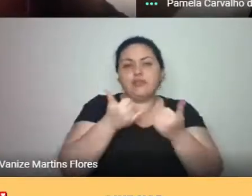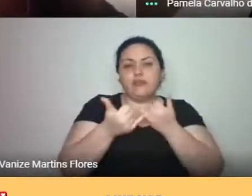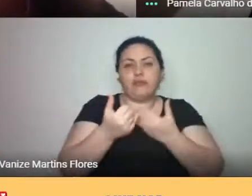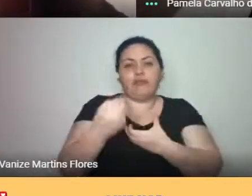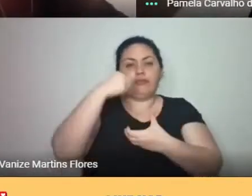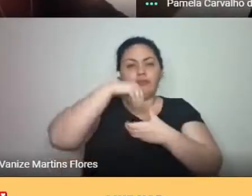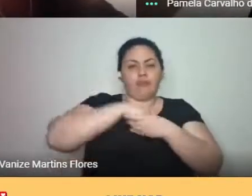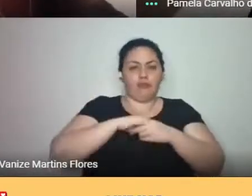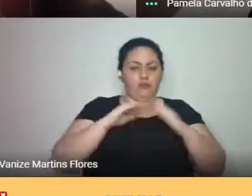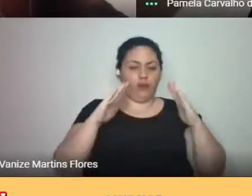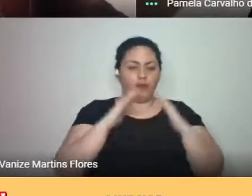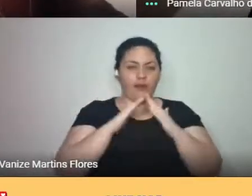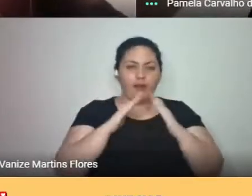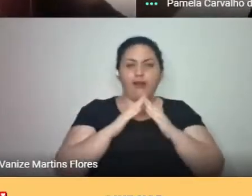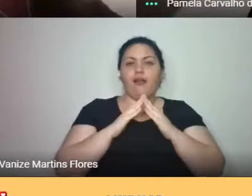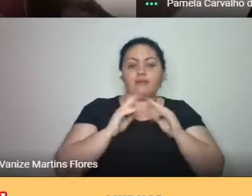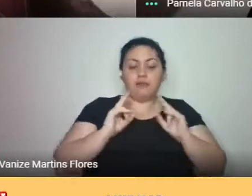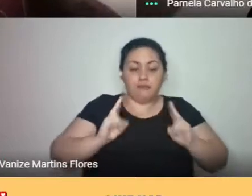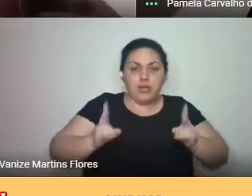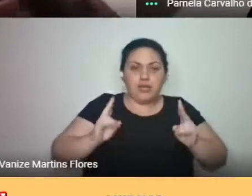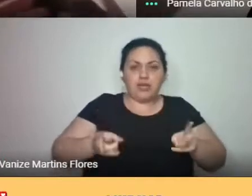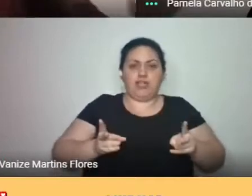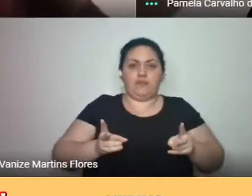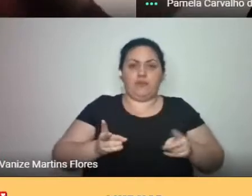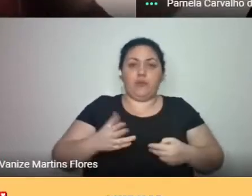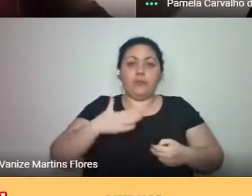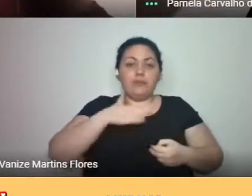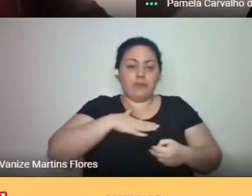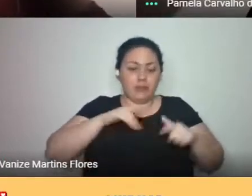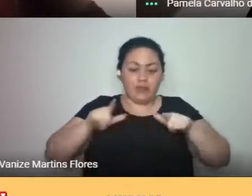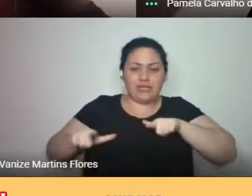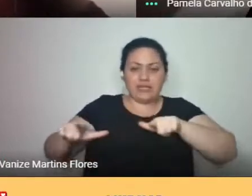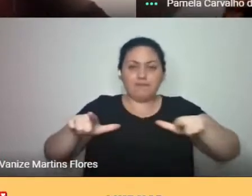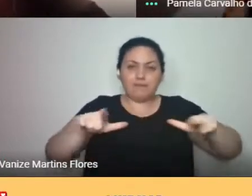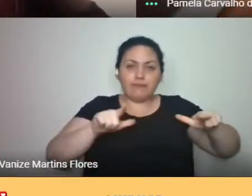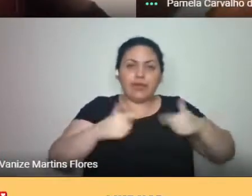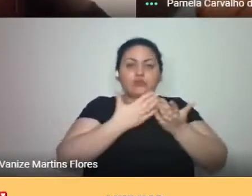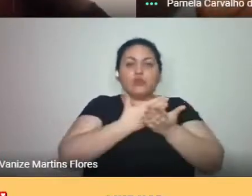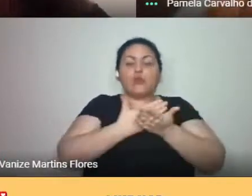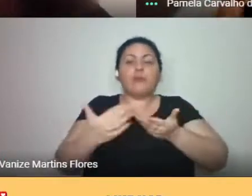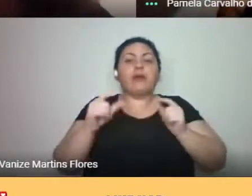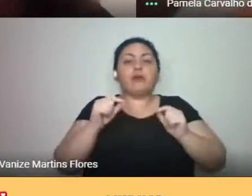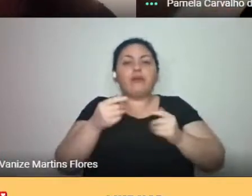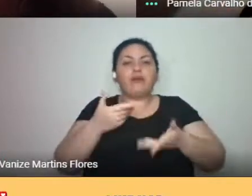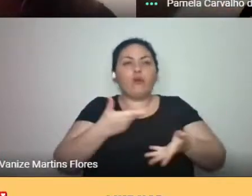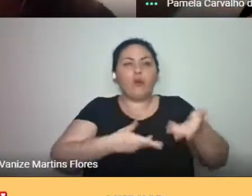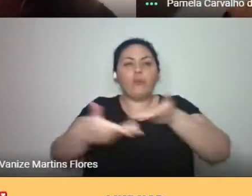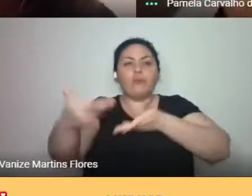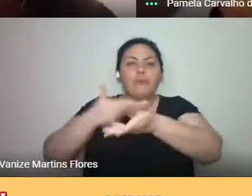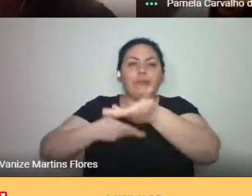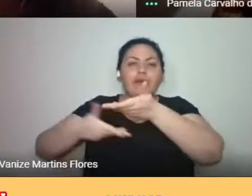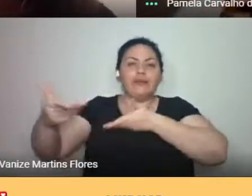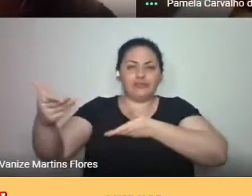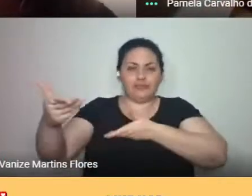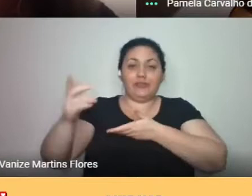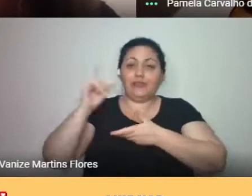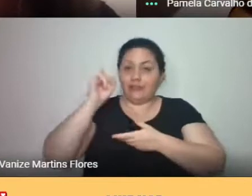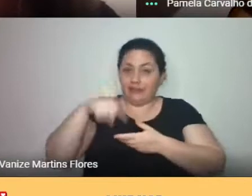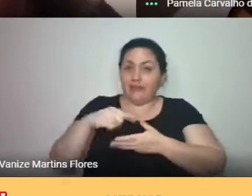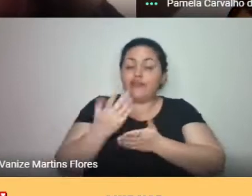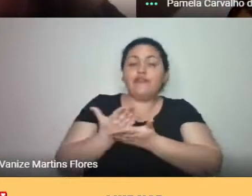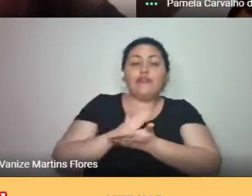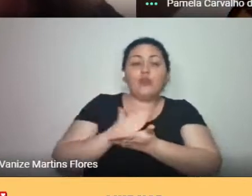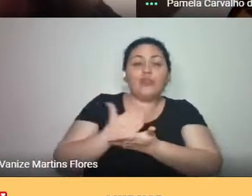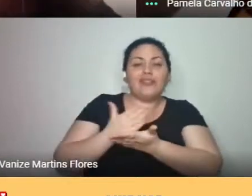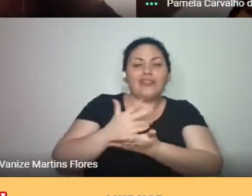nossos espaços, e são fronteiras que agora, nesse momento, elas se tornaram muito tênues, né, Pamela? Porque a